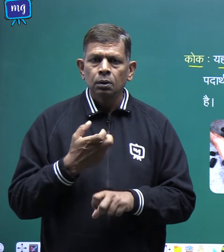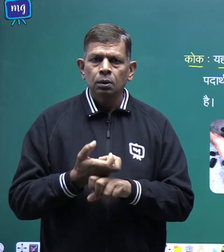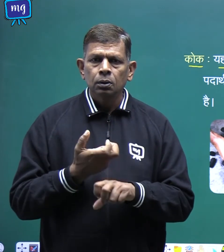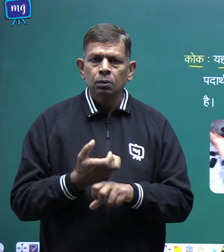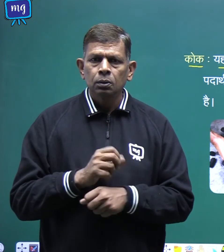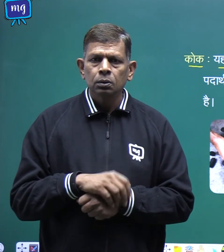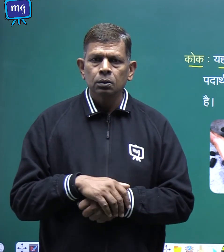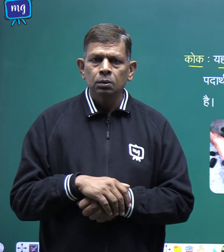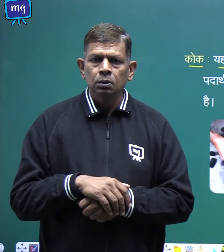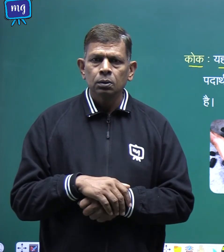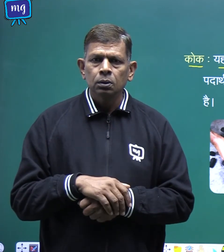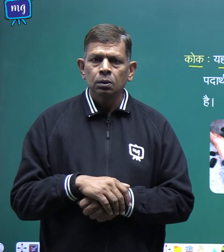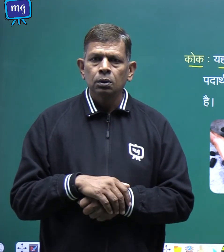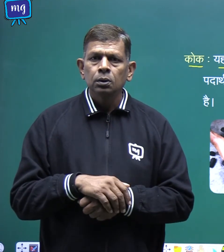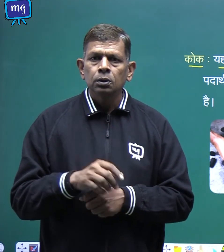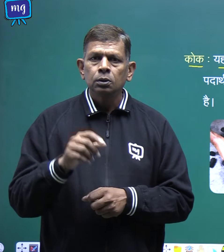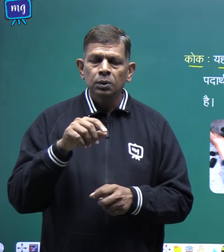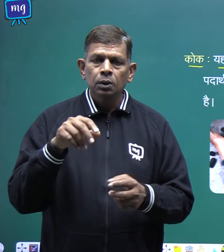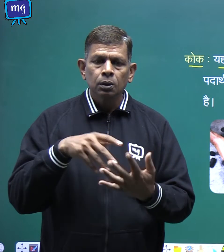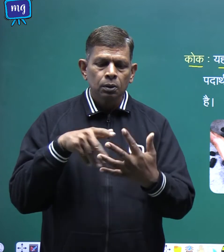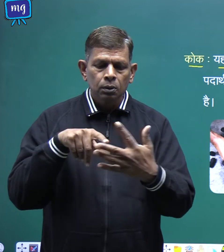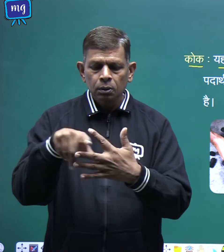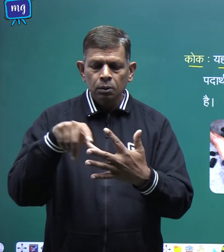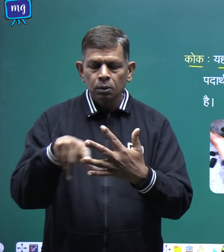कठोर, सरंध्र